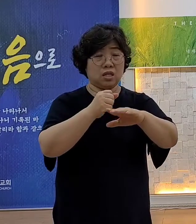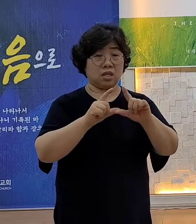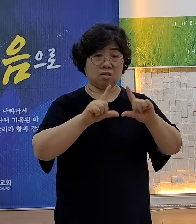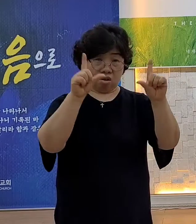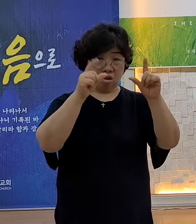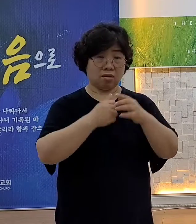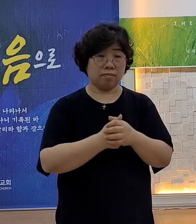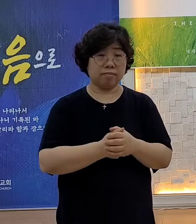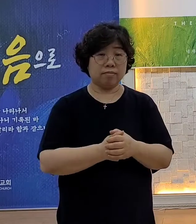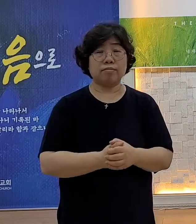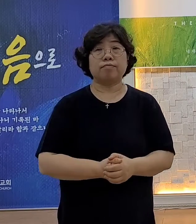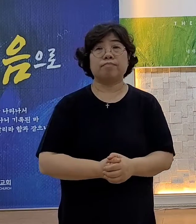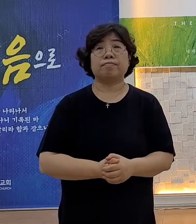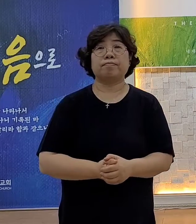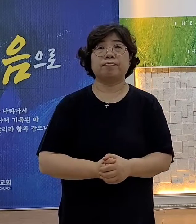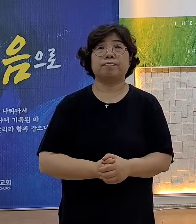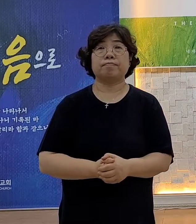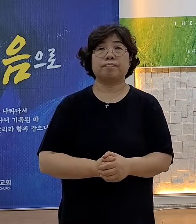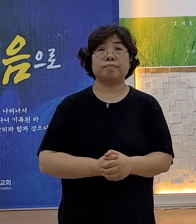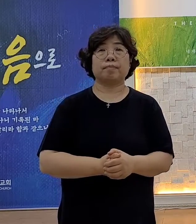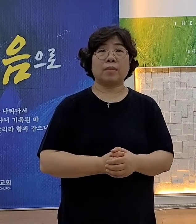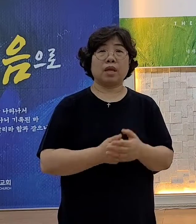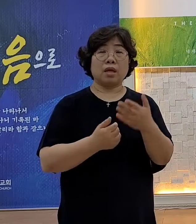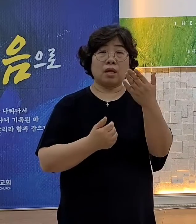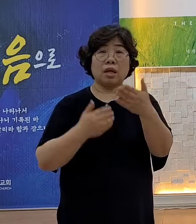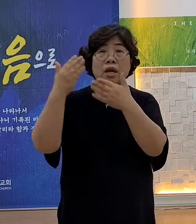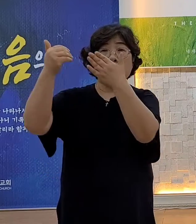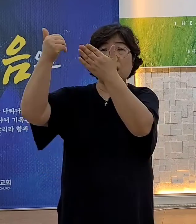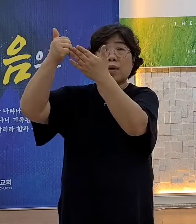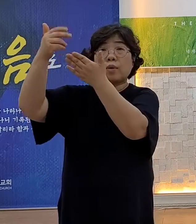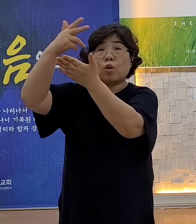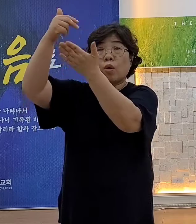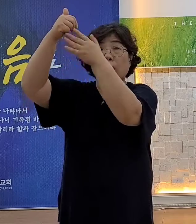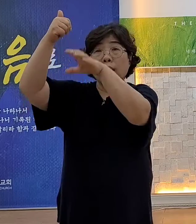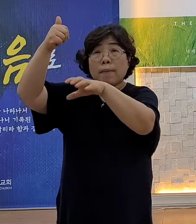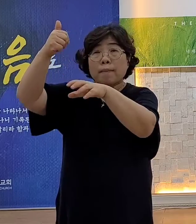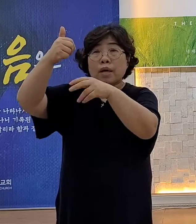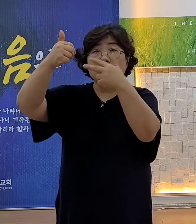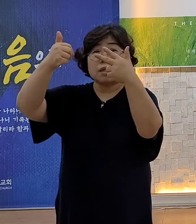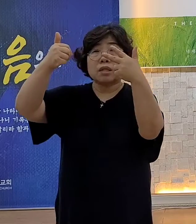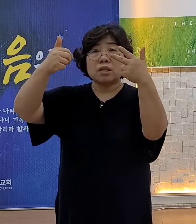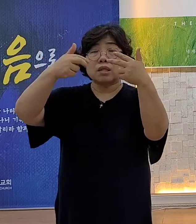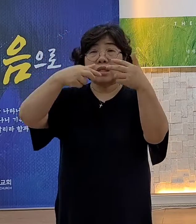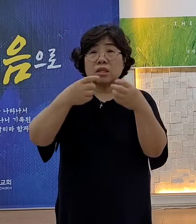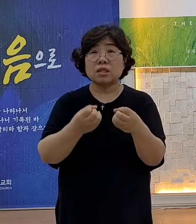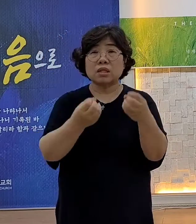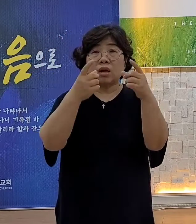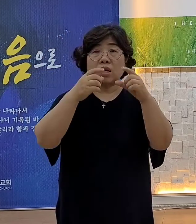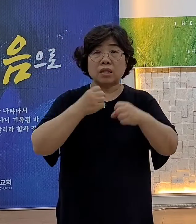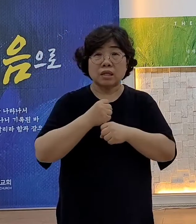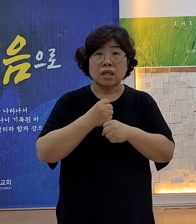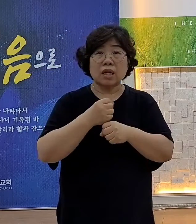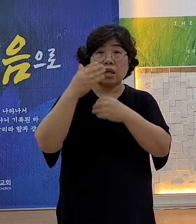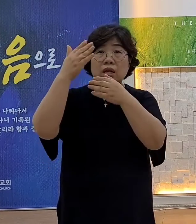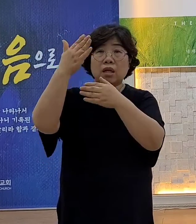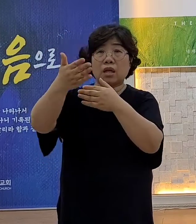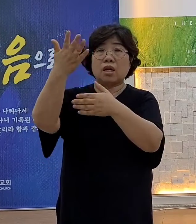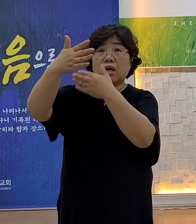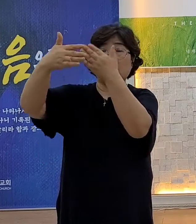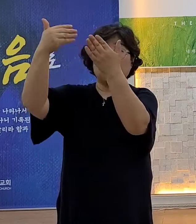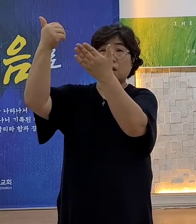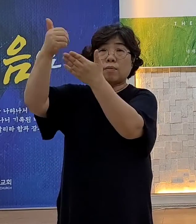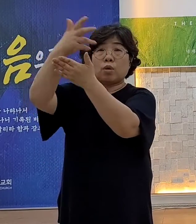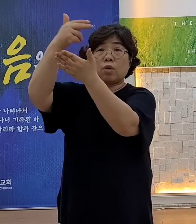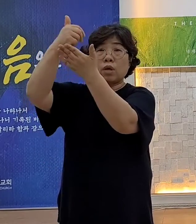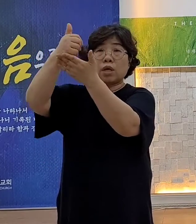보면 내 하나님 여호와 앞에 7절을 지키되 내 하나님 여호와께서 내게